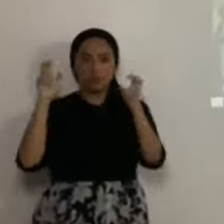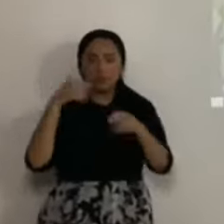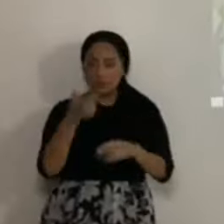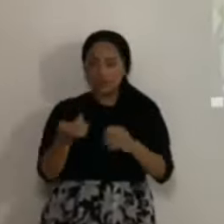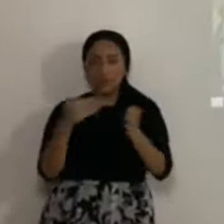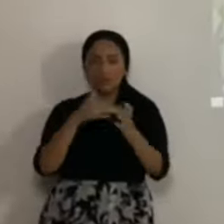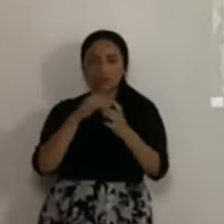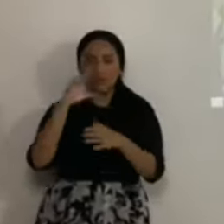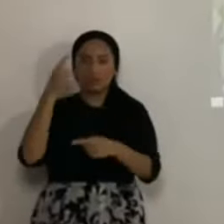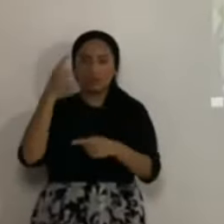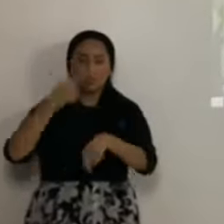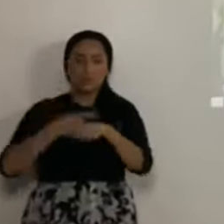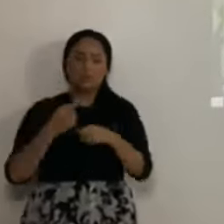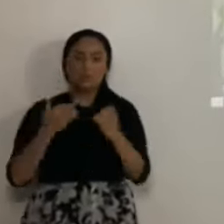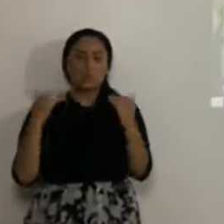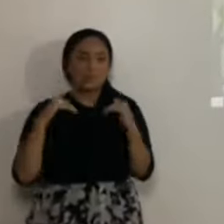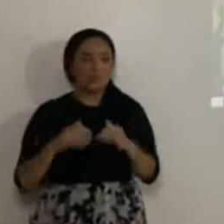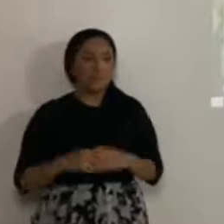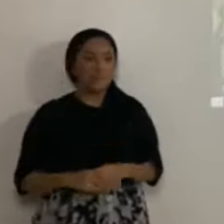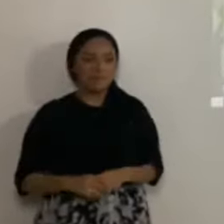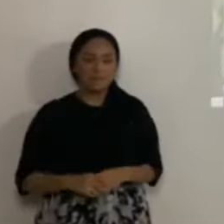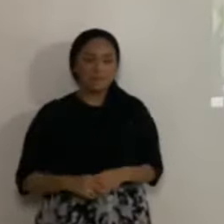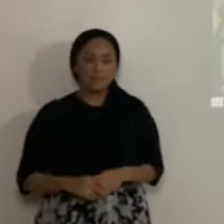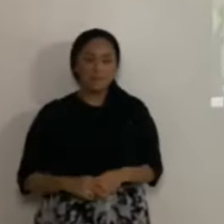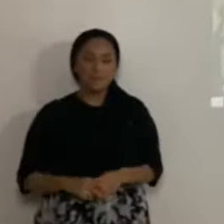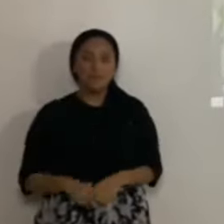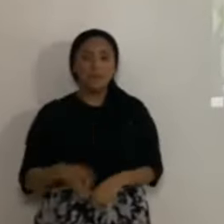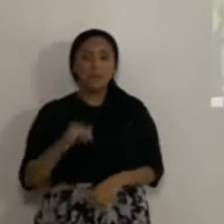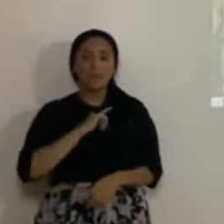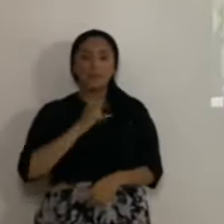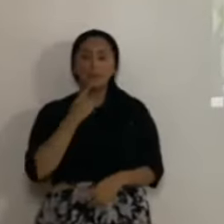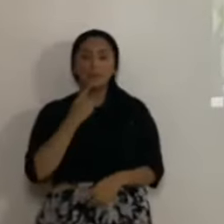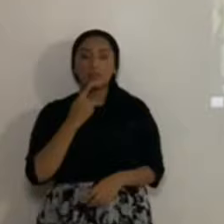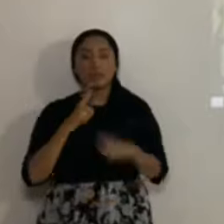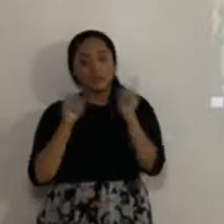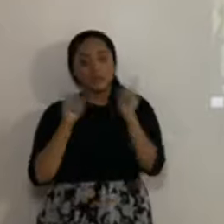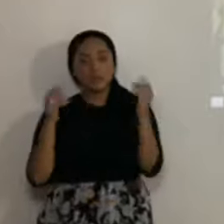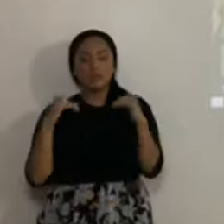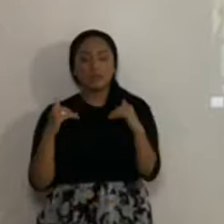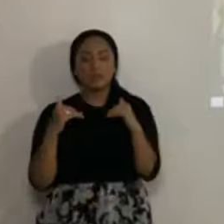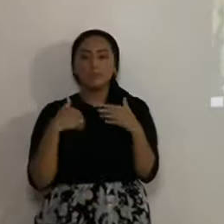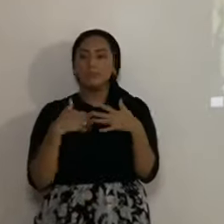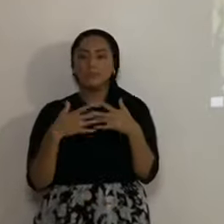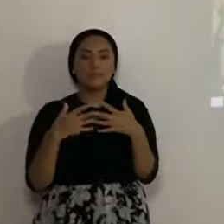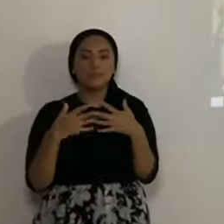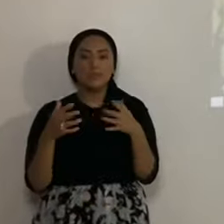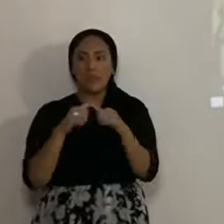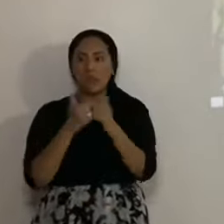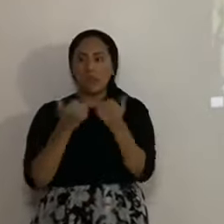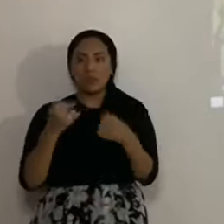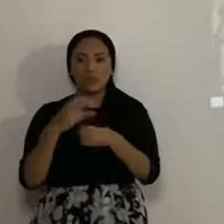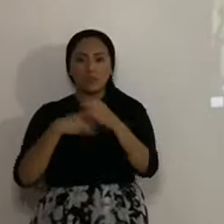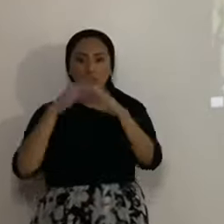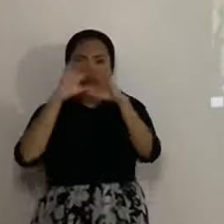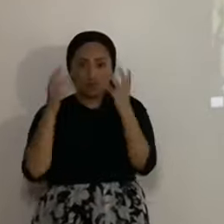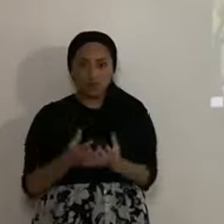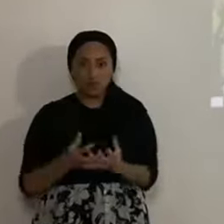veces, mira, yo diría esto, sin embargo, a pesar de cómo está el mundo,